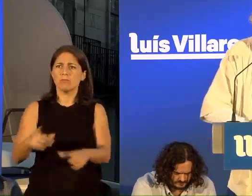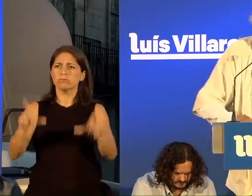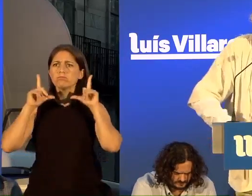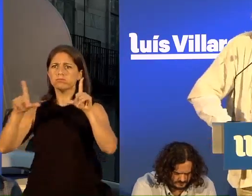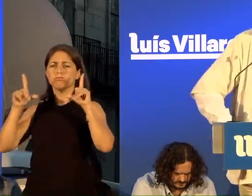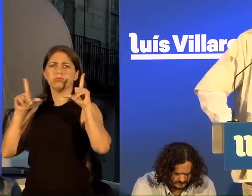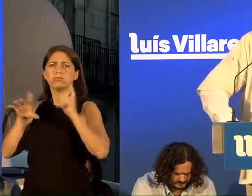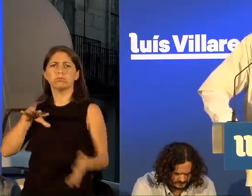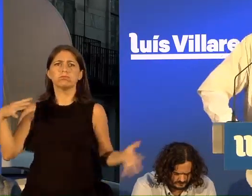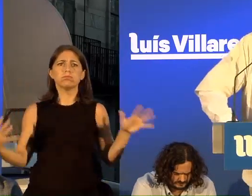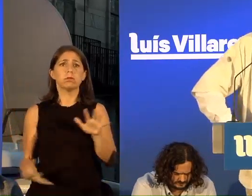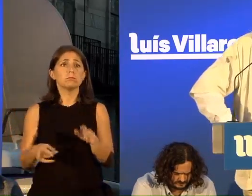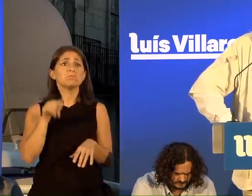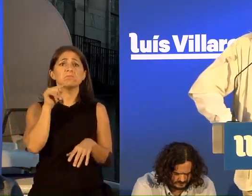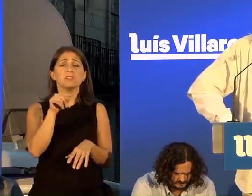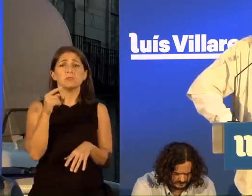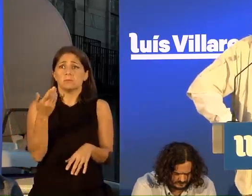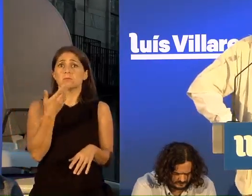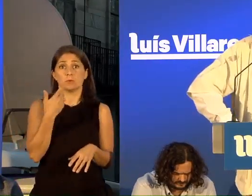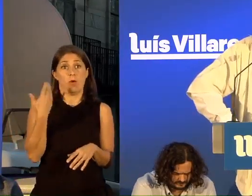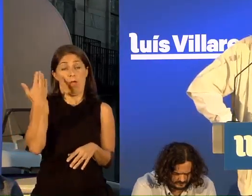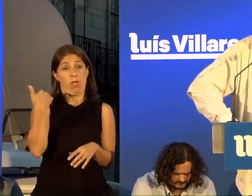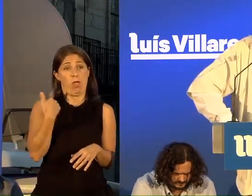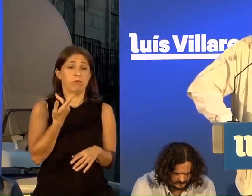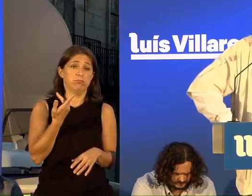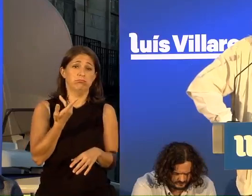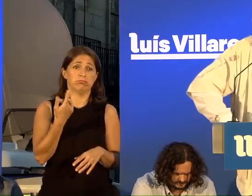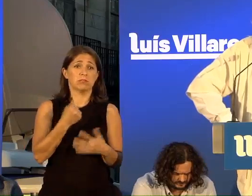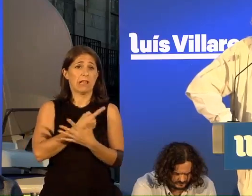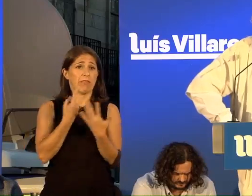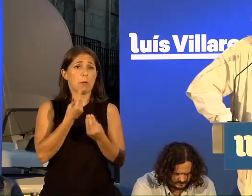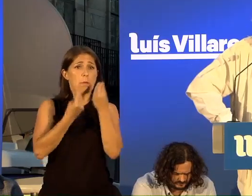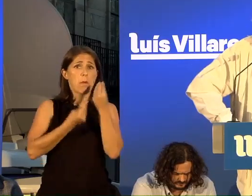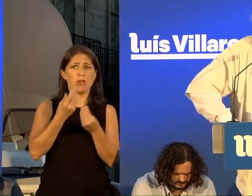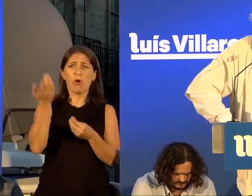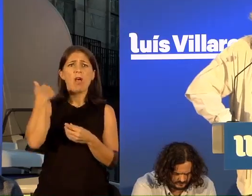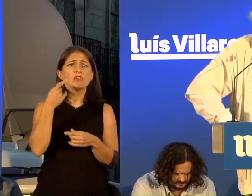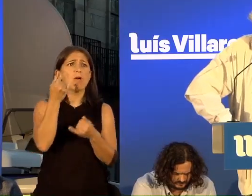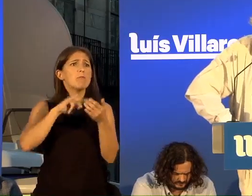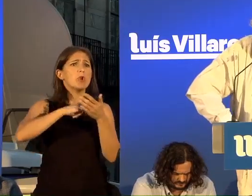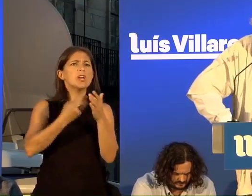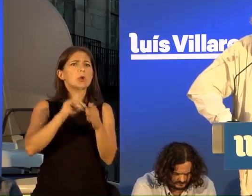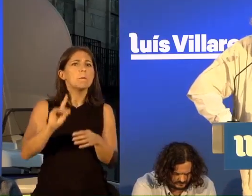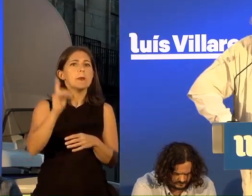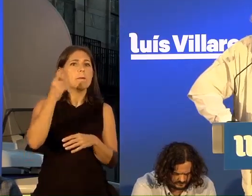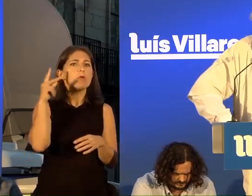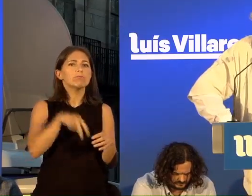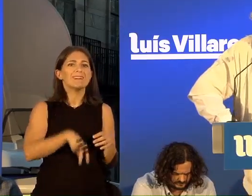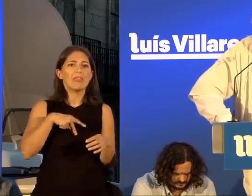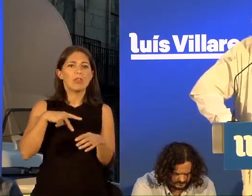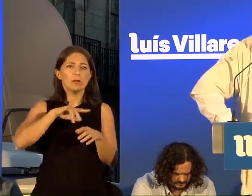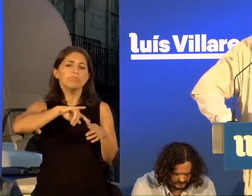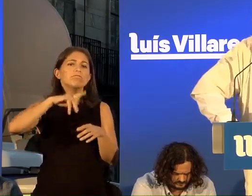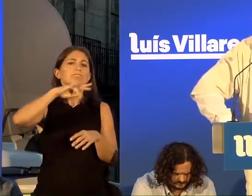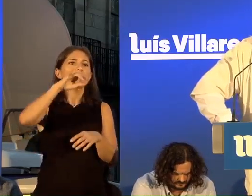protagonistas, e iso foi en maio do 16, e construíron o primeiro proxecto nacional